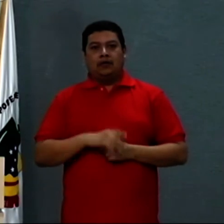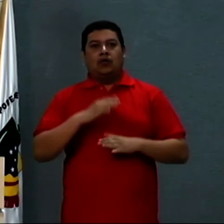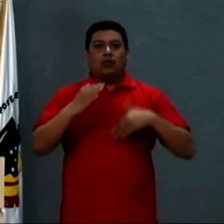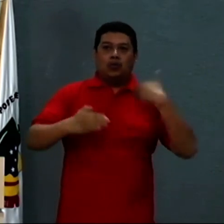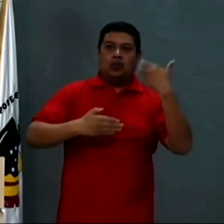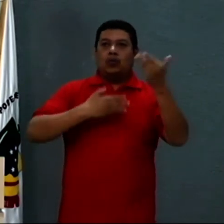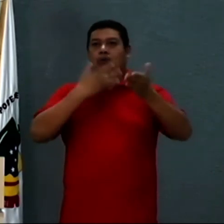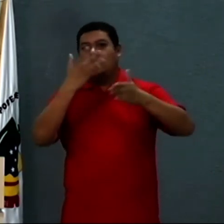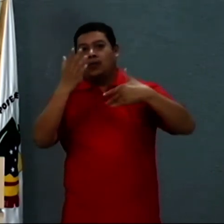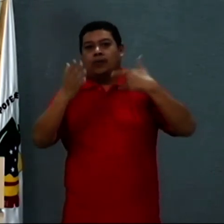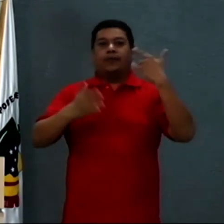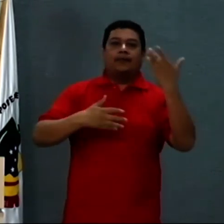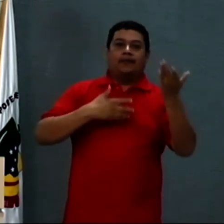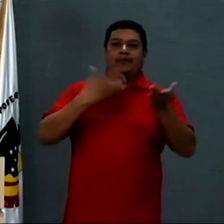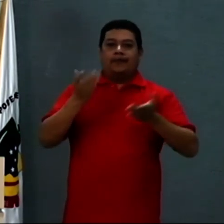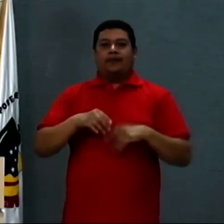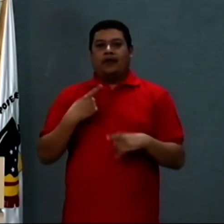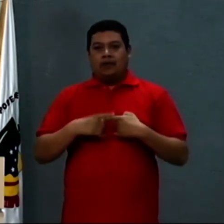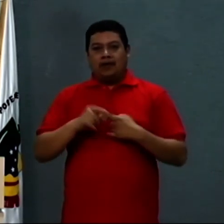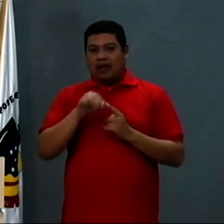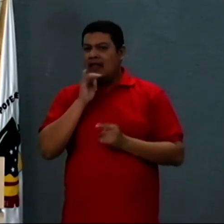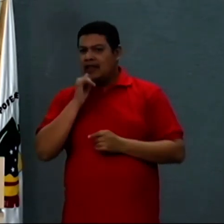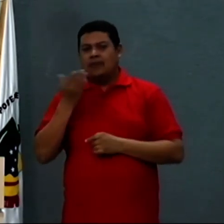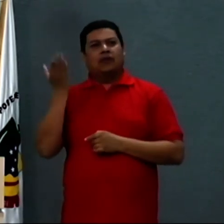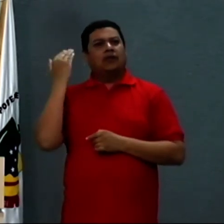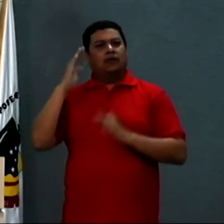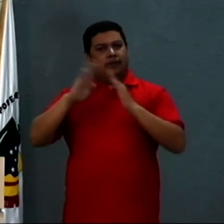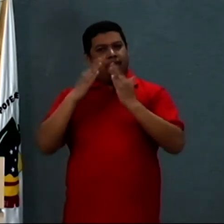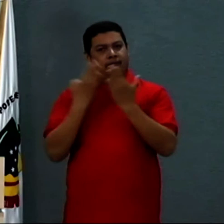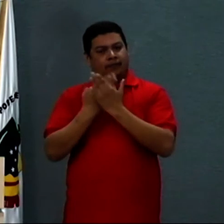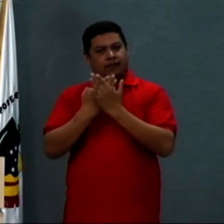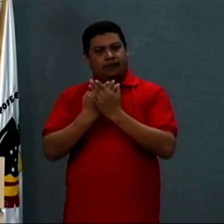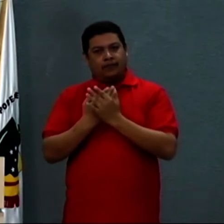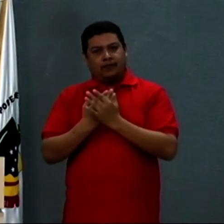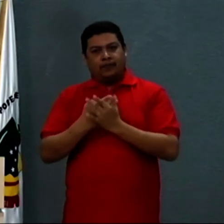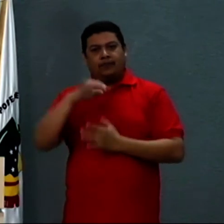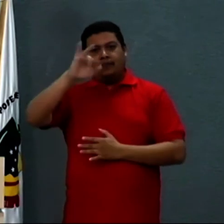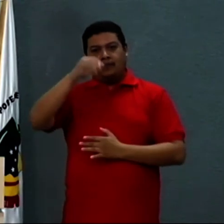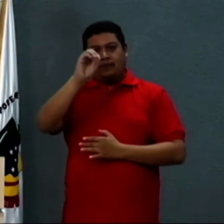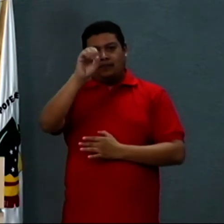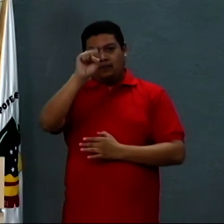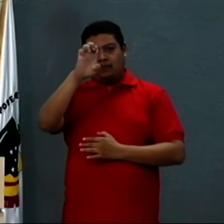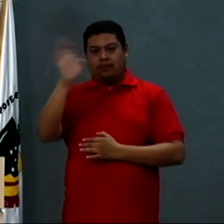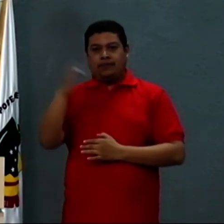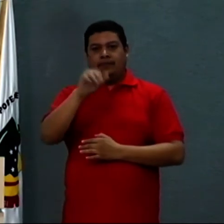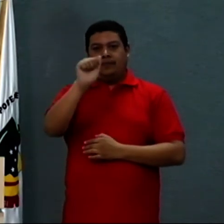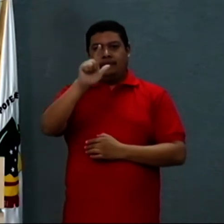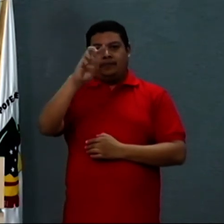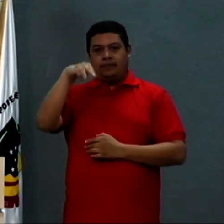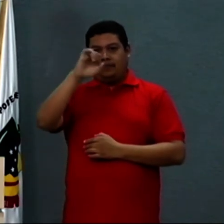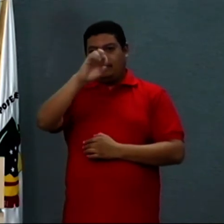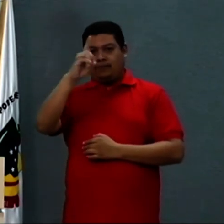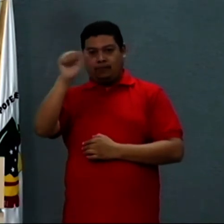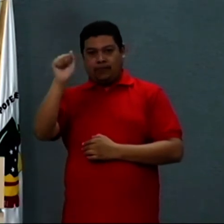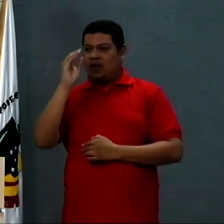fique igual a escola Zé de Almeida, né, que se passou o tempo, ficou daquela maneira, e não se encontra ninguém para responder por aquilo ali. Então as calçadas estão lá,